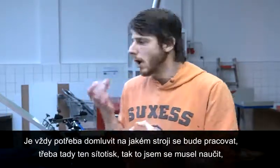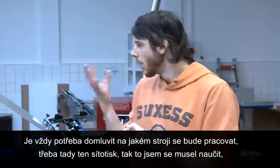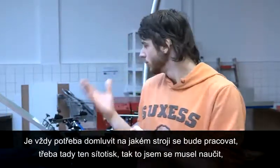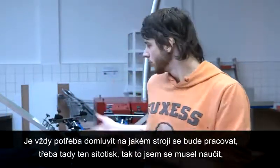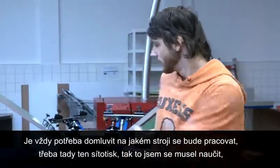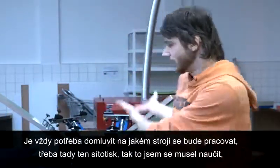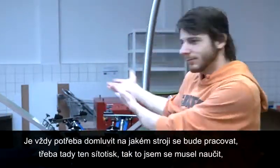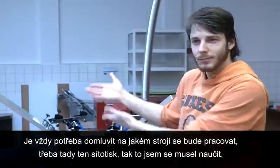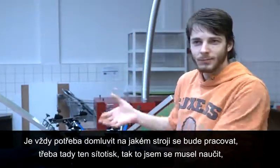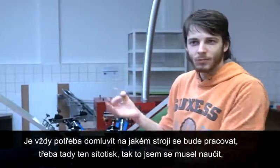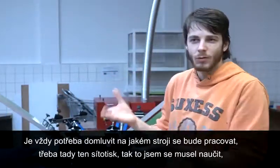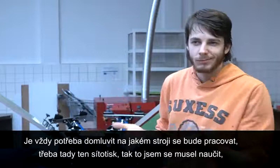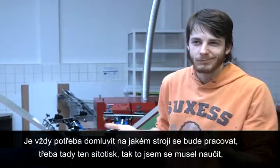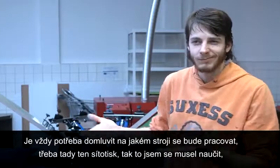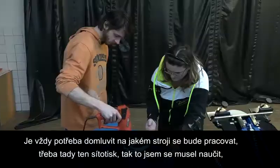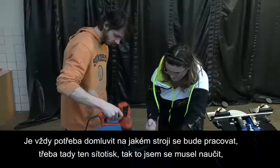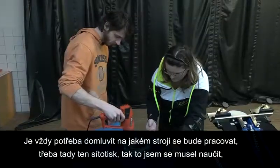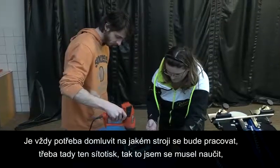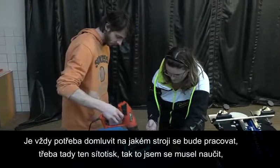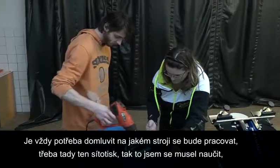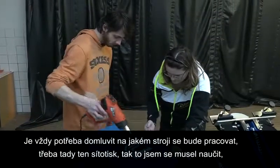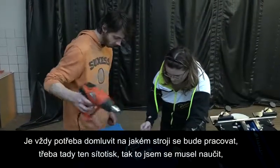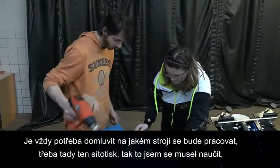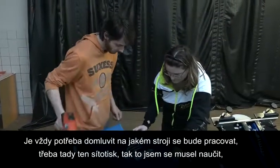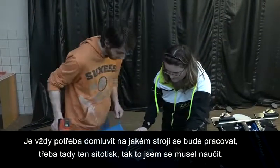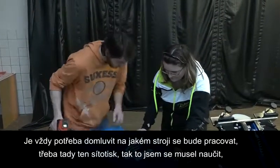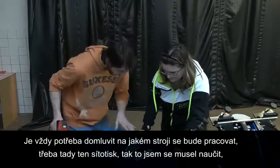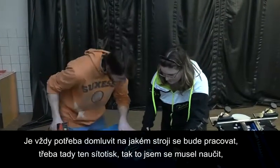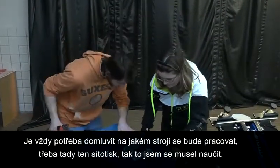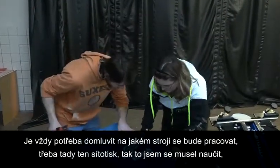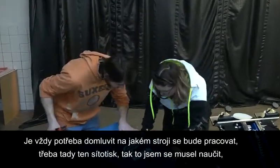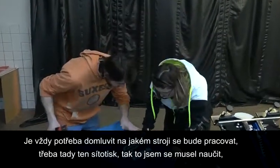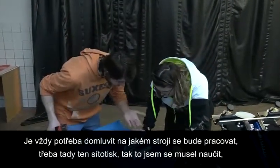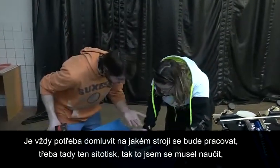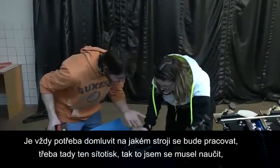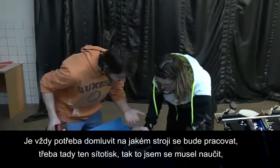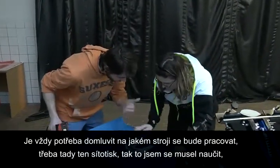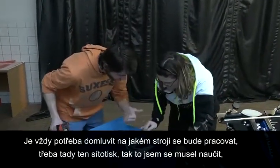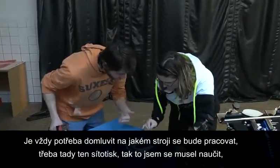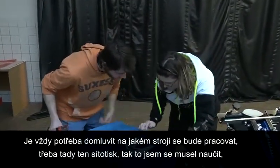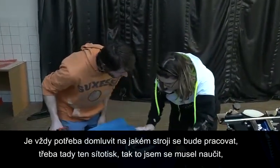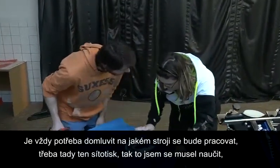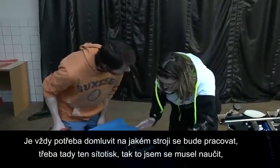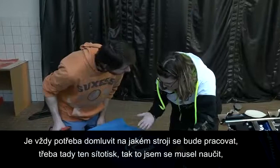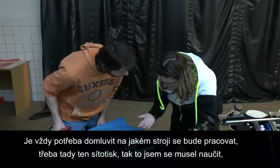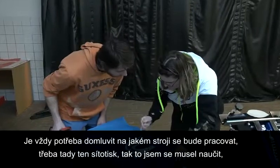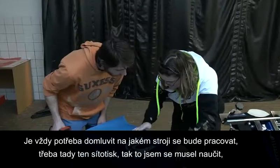je potřeba domluvit vždycky, co, na jakém stroji se bude pracovat, třeba tady, jak vidíte ten stroj, ten sítotisk, tak to jsem se musel